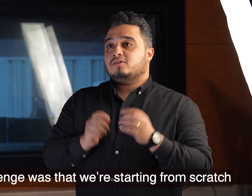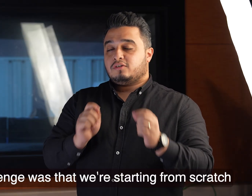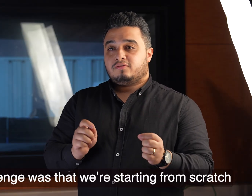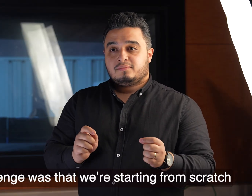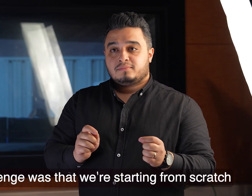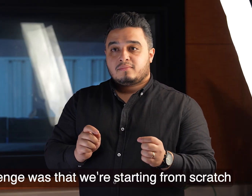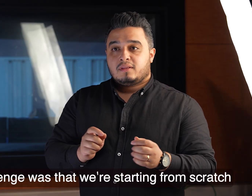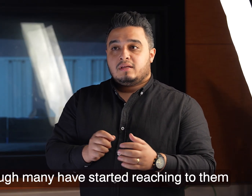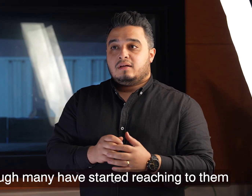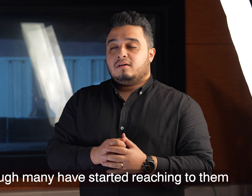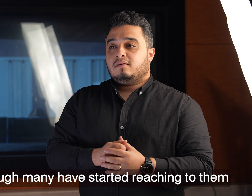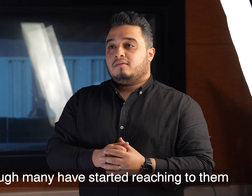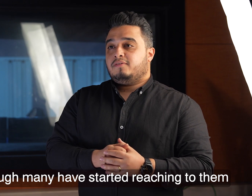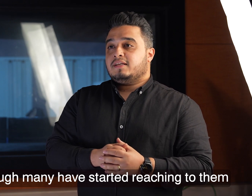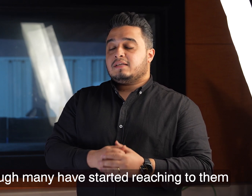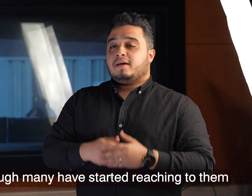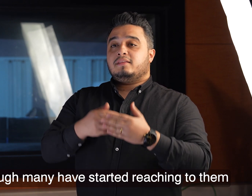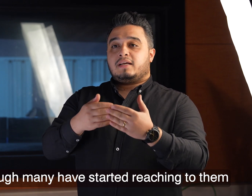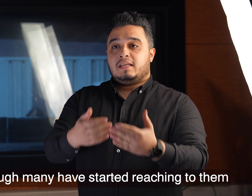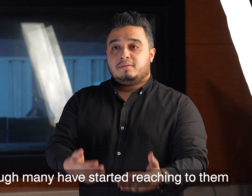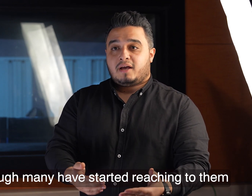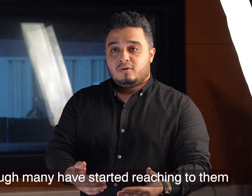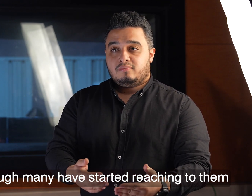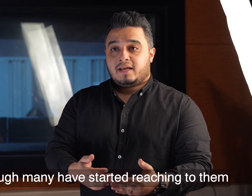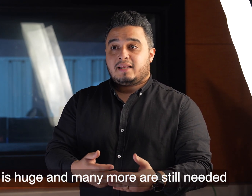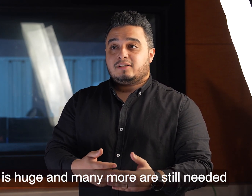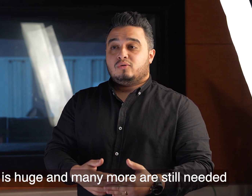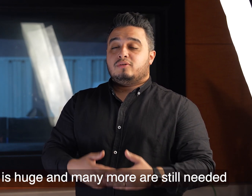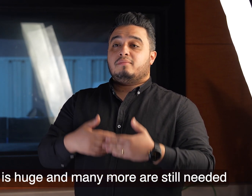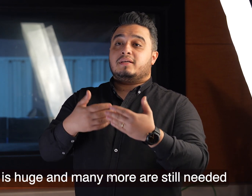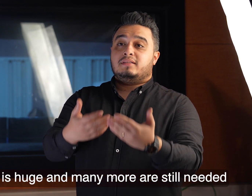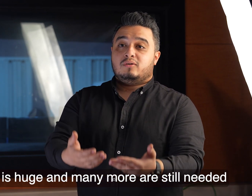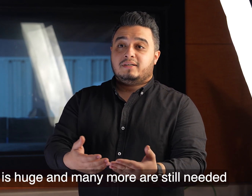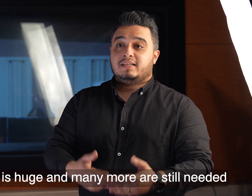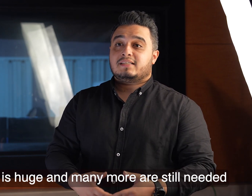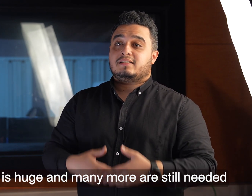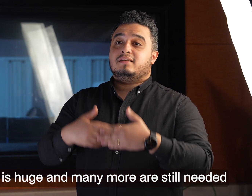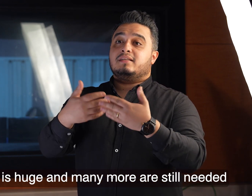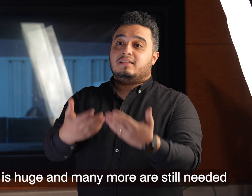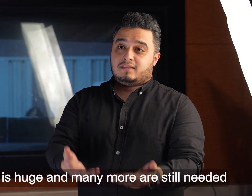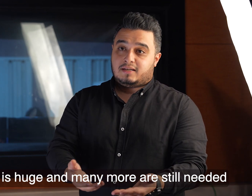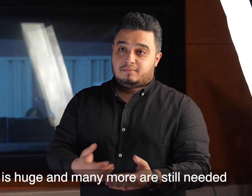من الصفر في ناس سبقتنا تكلمت معاهم لكن عددهم ضفم جدا ومحتاج ناس كتير جدا تتكلم